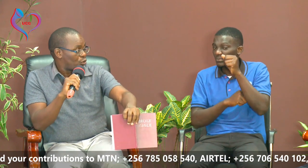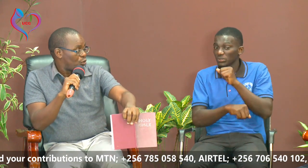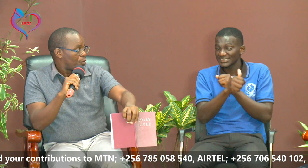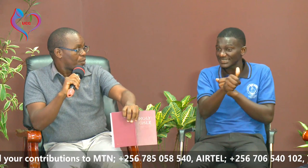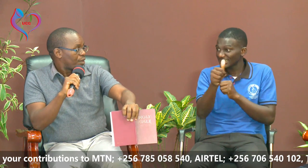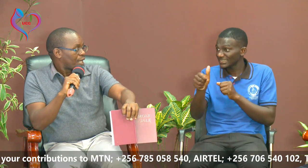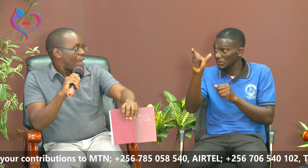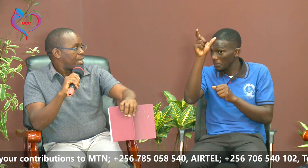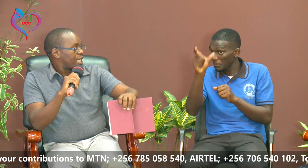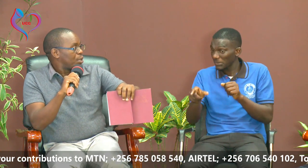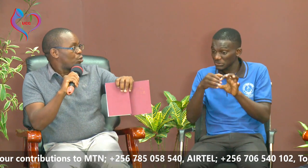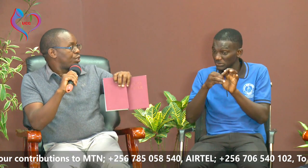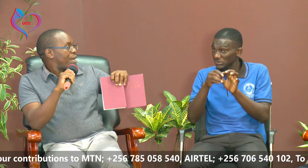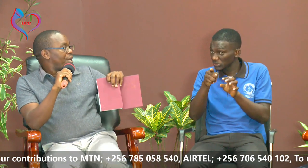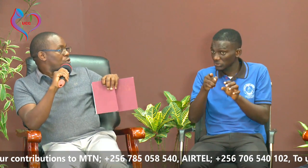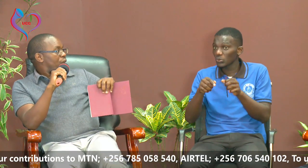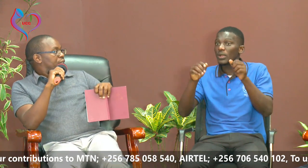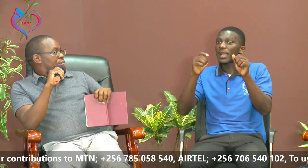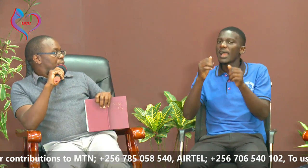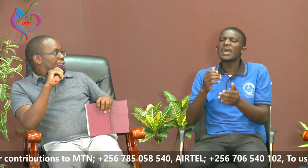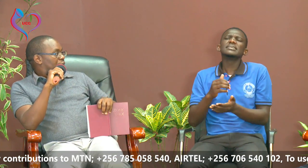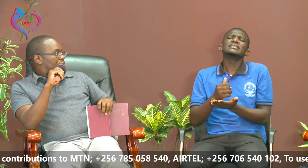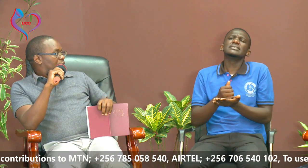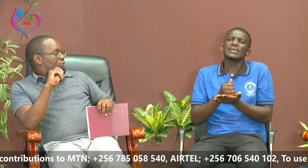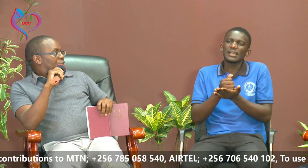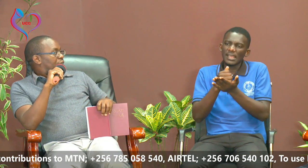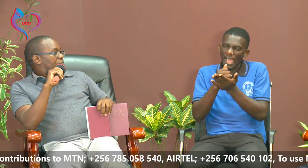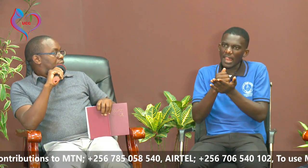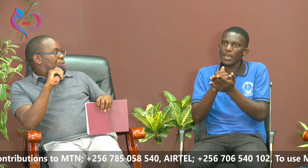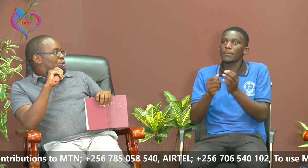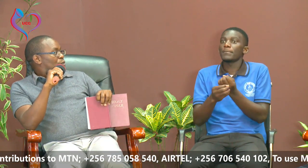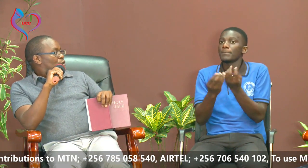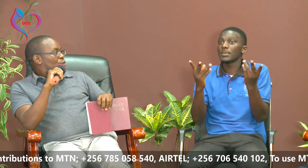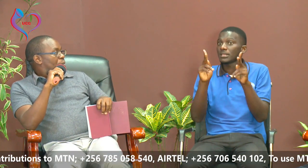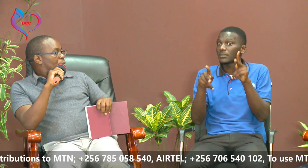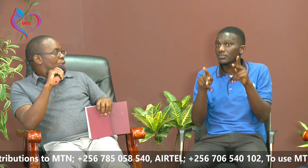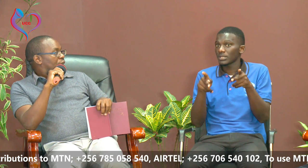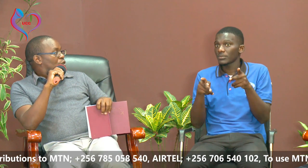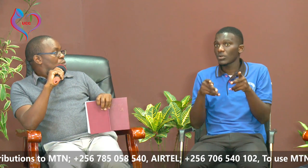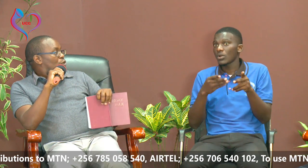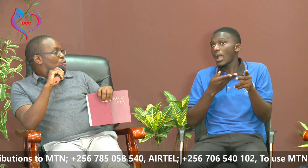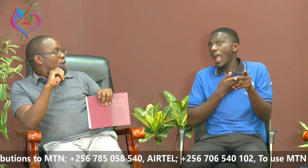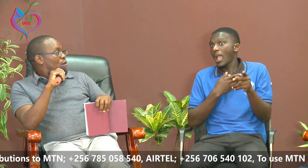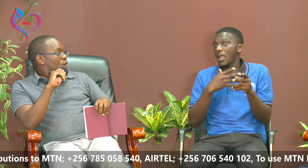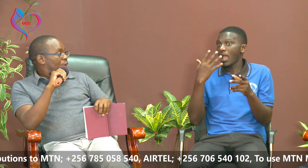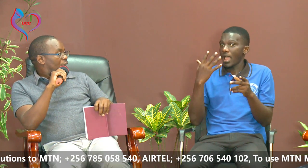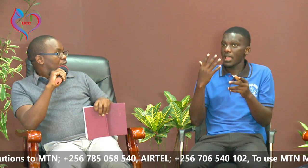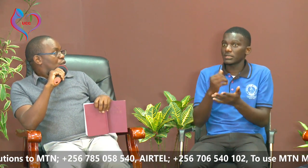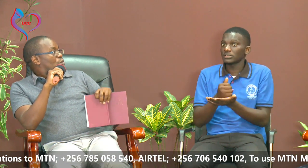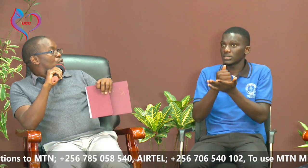go abera ke mikono jabantu banje mabega. Wow. Ndike mikono mukono gwa mama wange ndiko mukono gwa kalugaba niko mukono